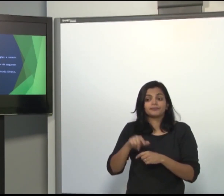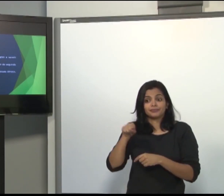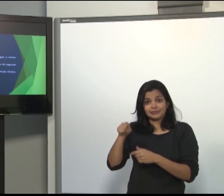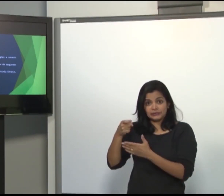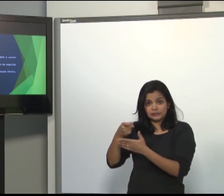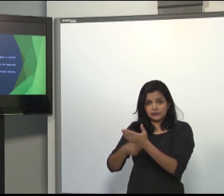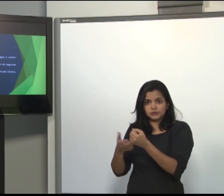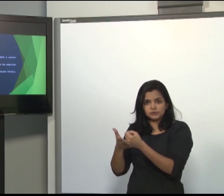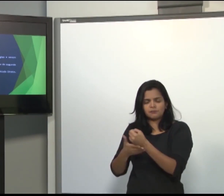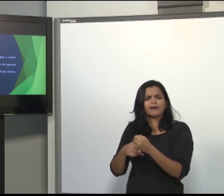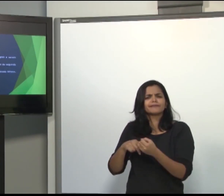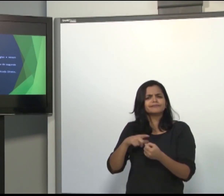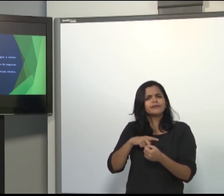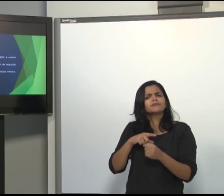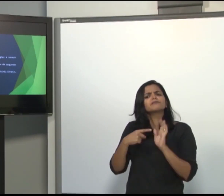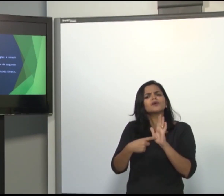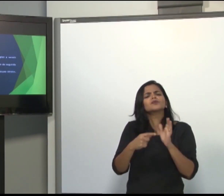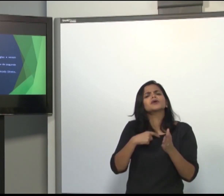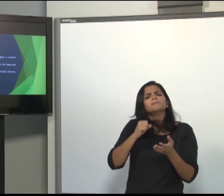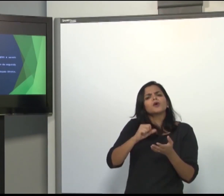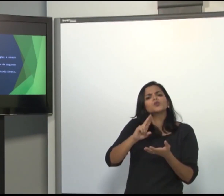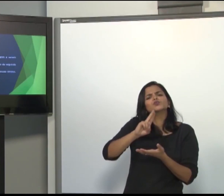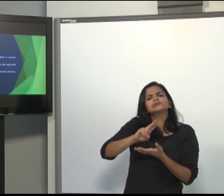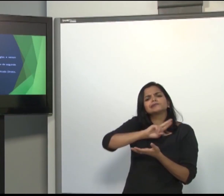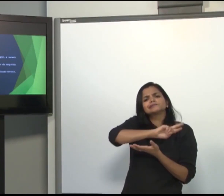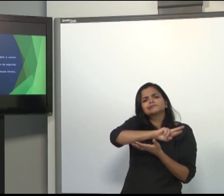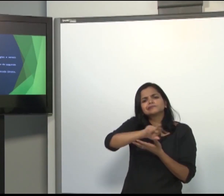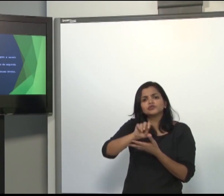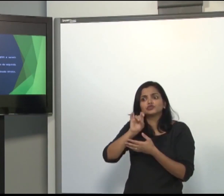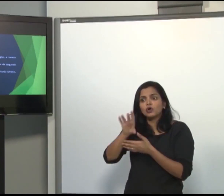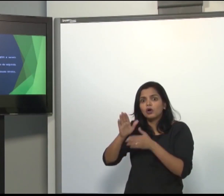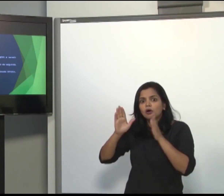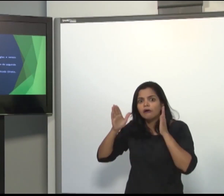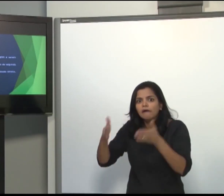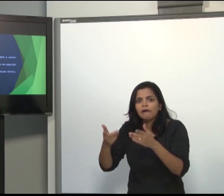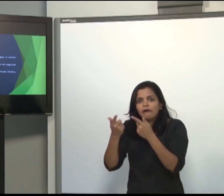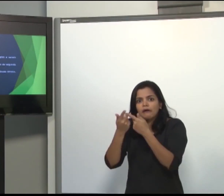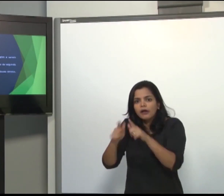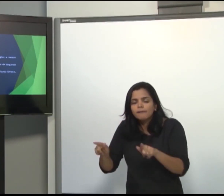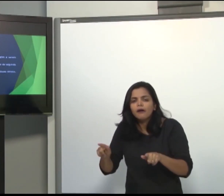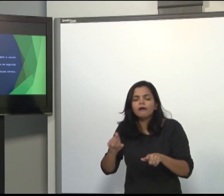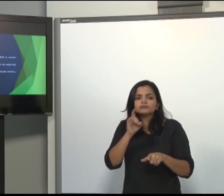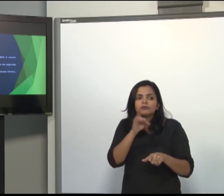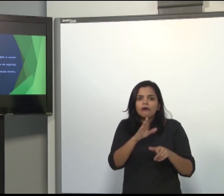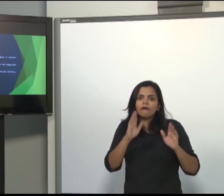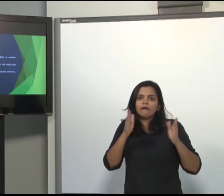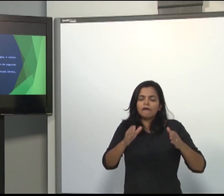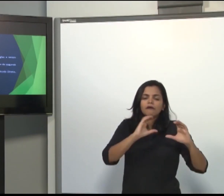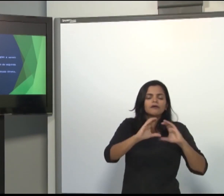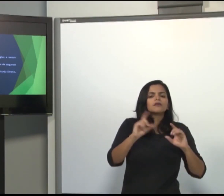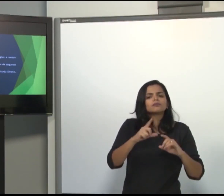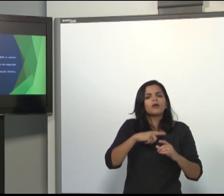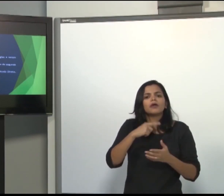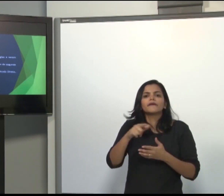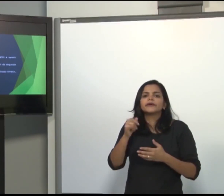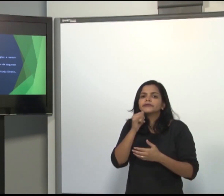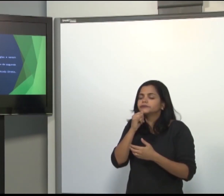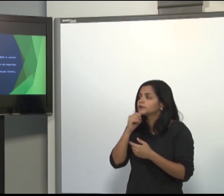que embasam as metodologias a serem utilizadas. Não temos somente a abordagem gramatical e comunicativa, não. Temos,